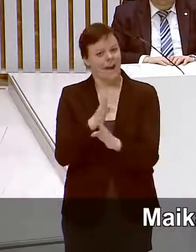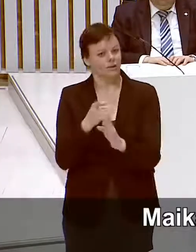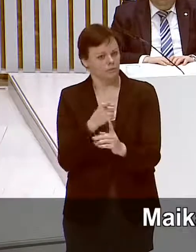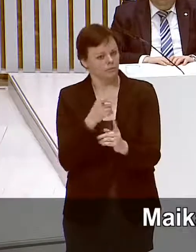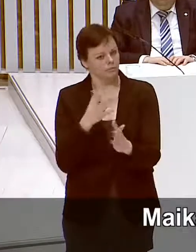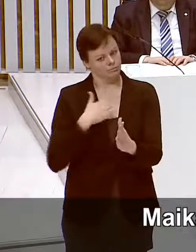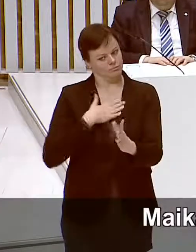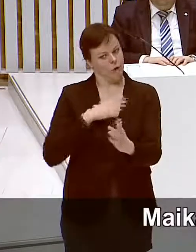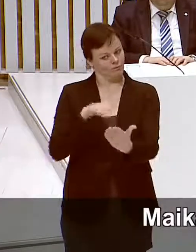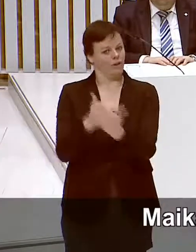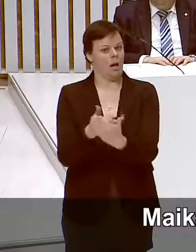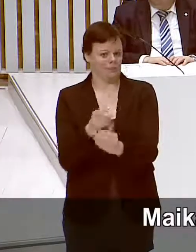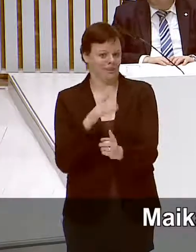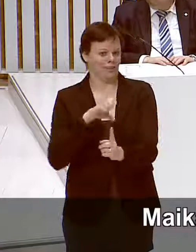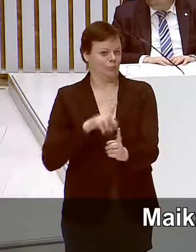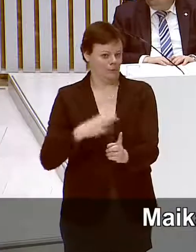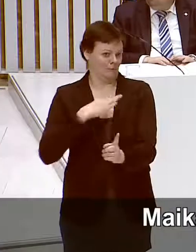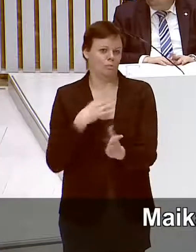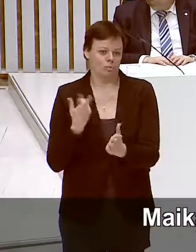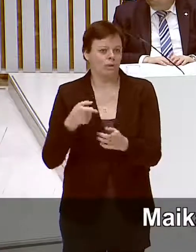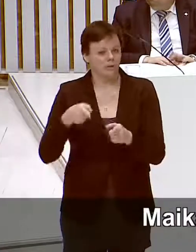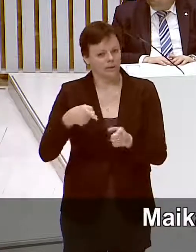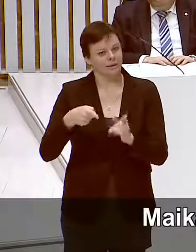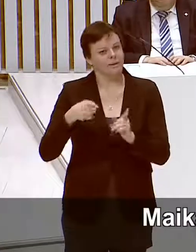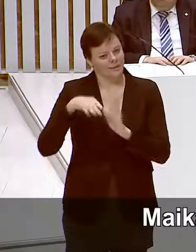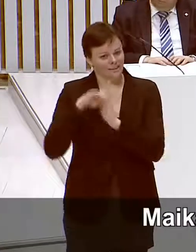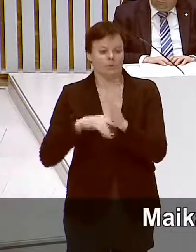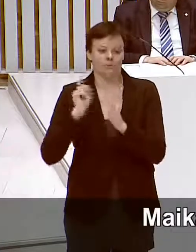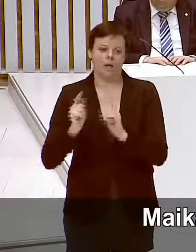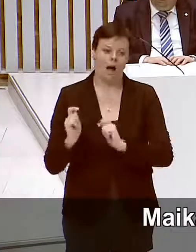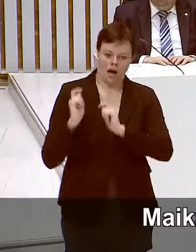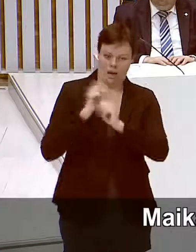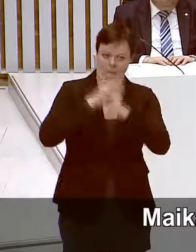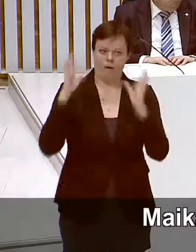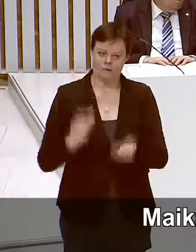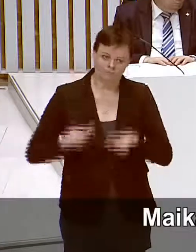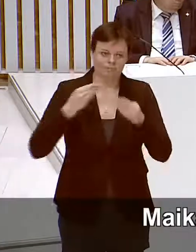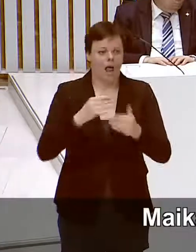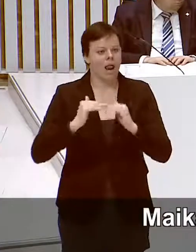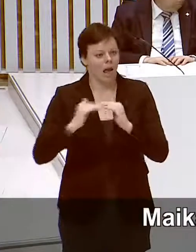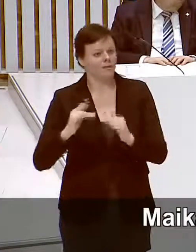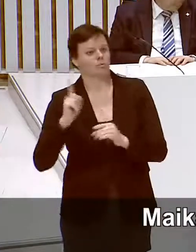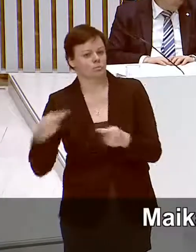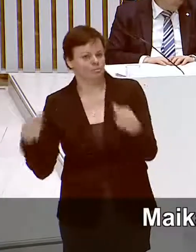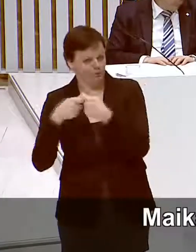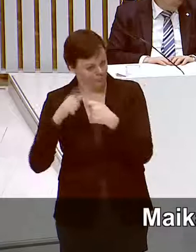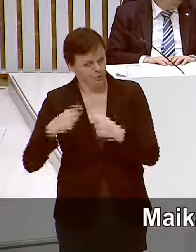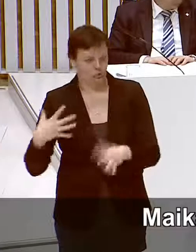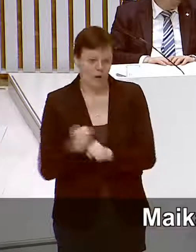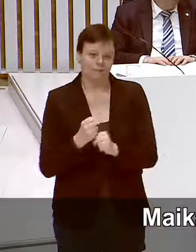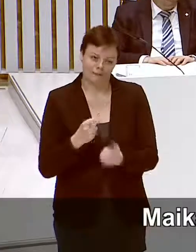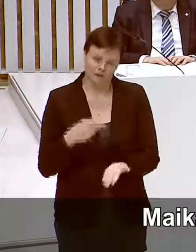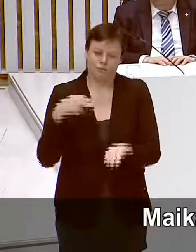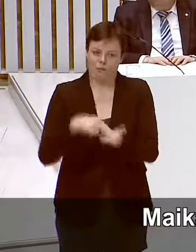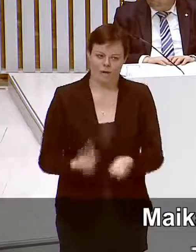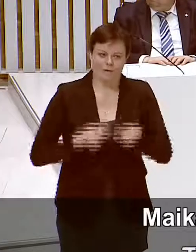CDU in Regierungsverantwortung in Land und Bund stellen. In Zukunft wird der Gang zu Behörden,